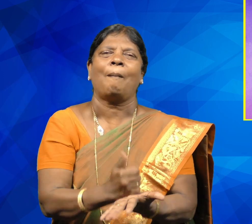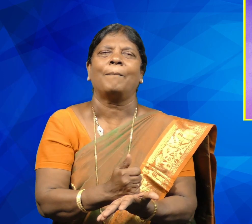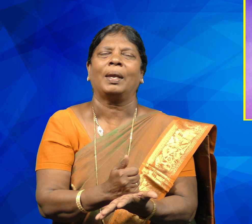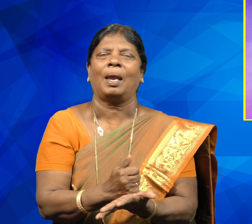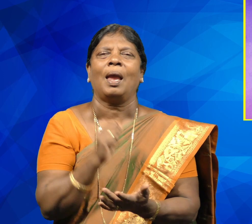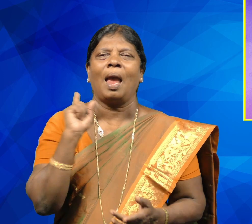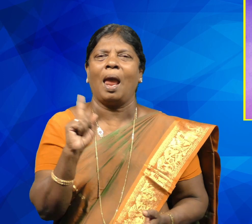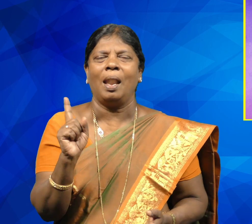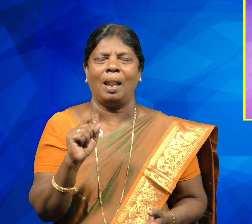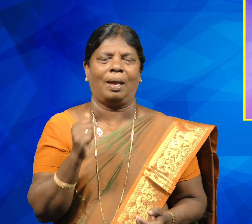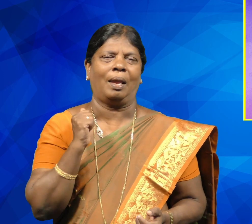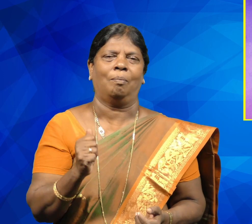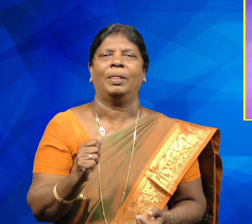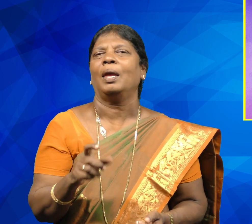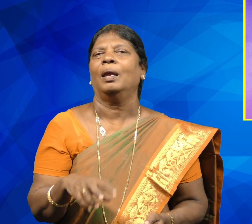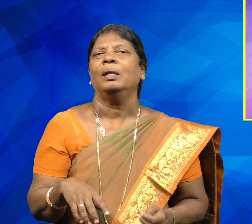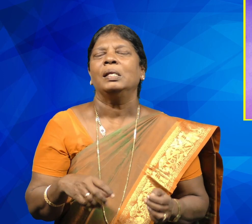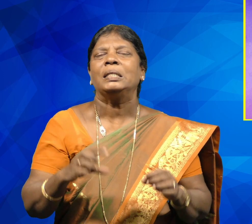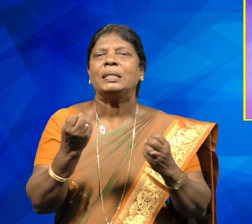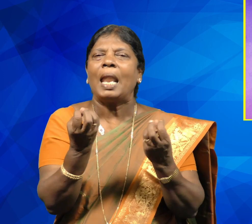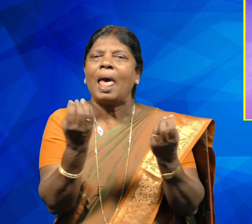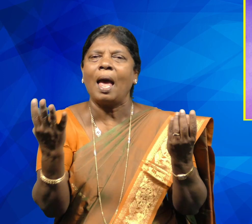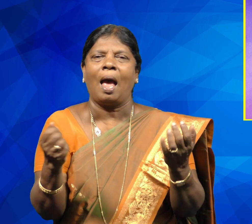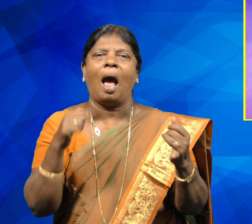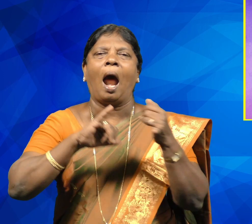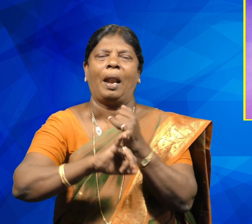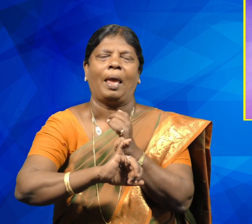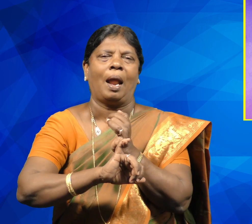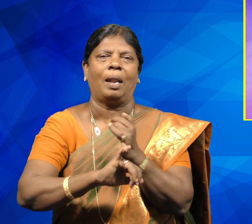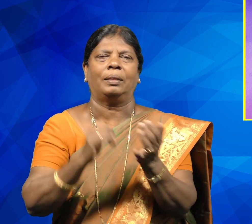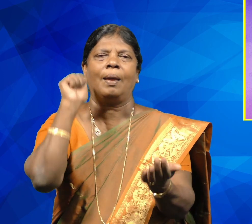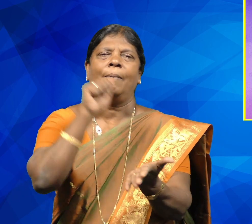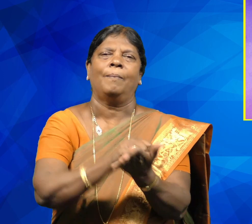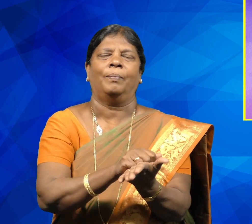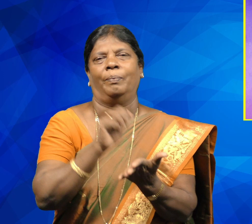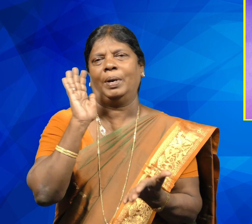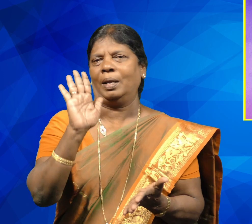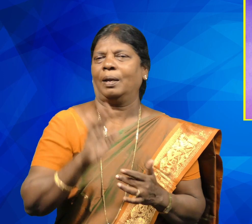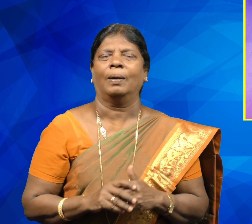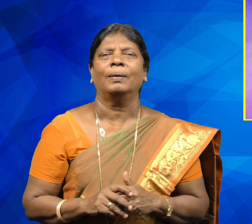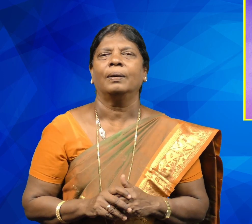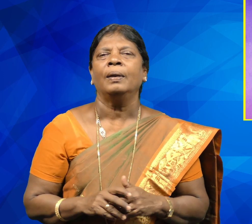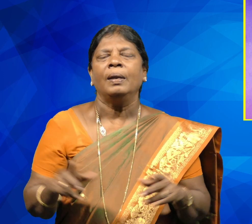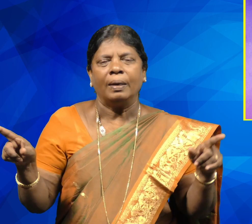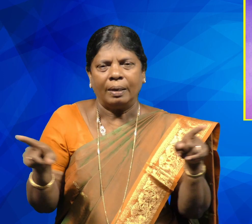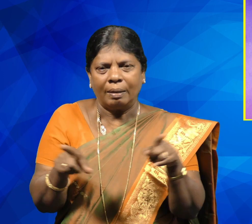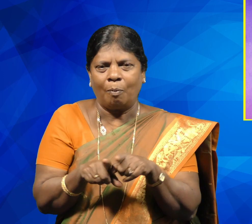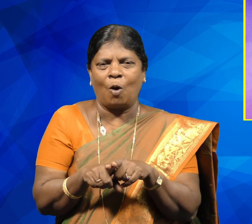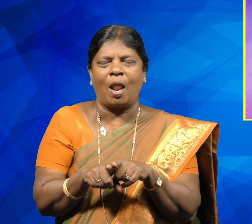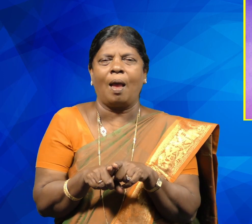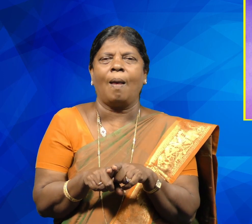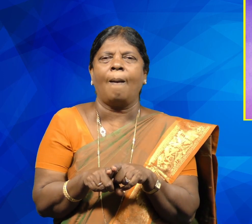தங்களுடைய நம்பிக்கை என்ன என்பதை அடையாளப்படுத்தக்கூடிய சில அடையாளங்களை பொறித்து வைத்திருக்கிறார்கள்.